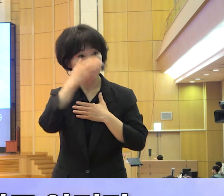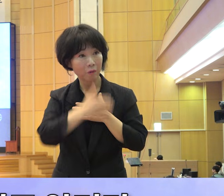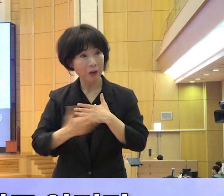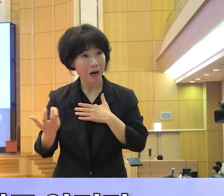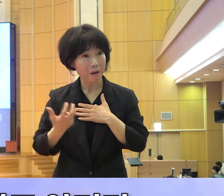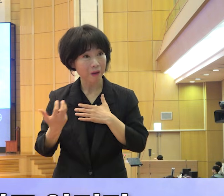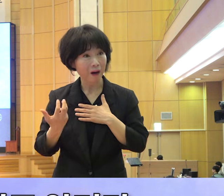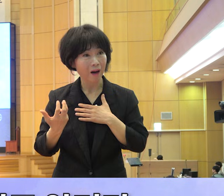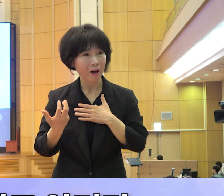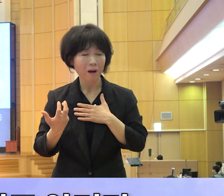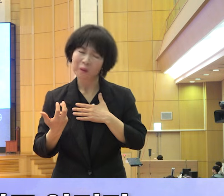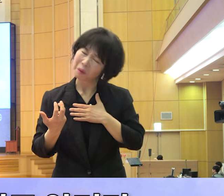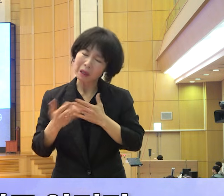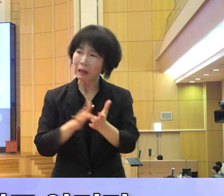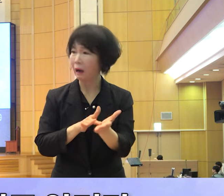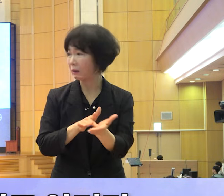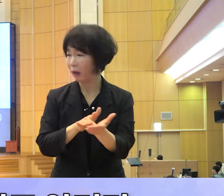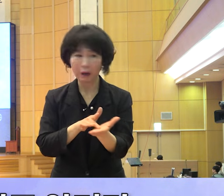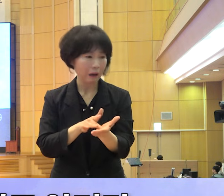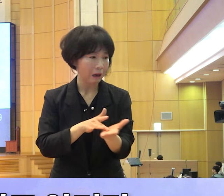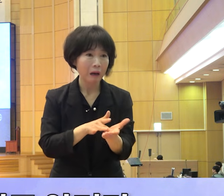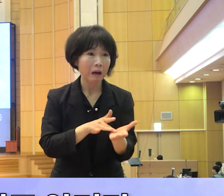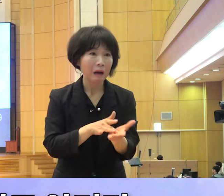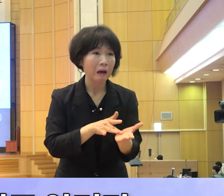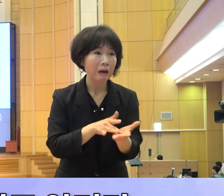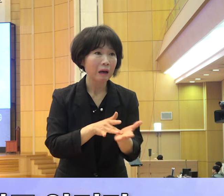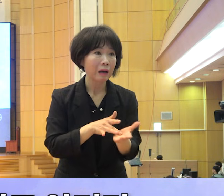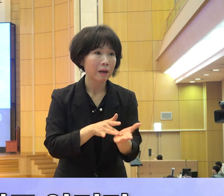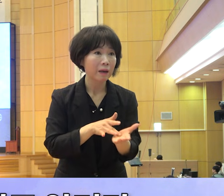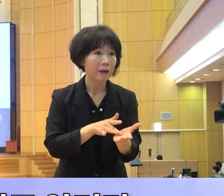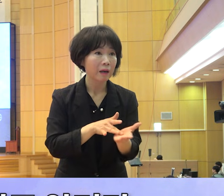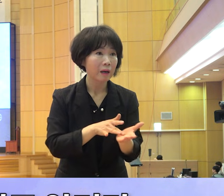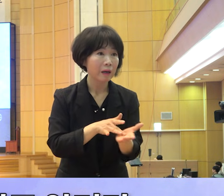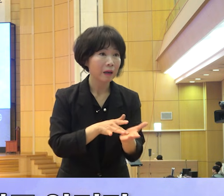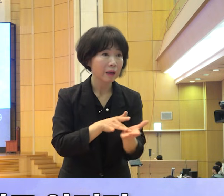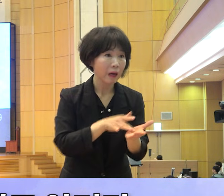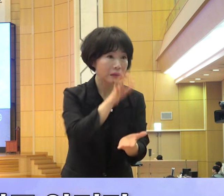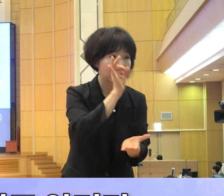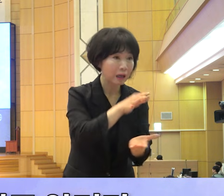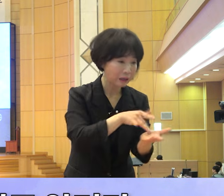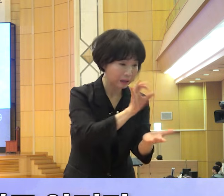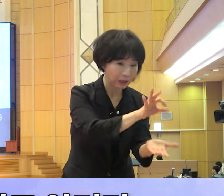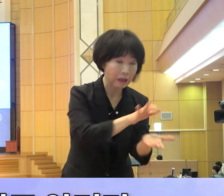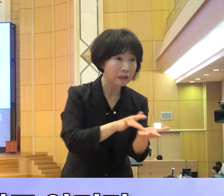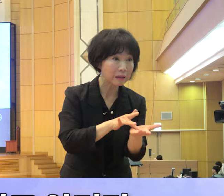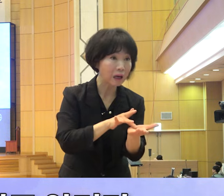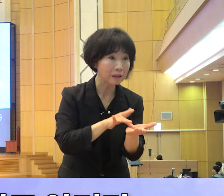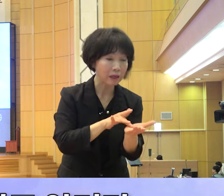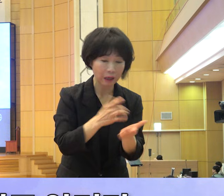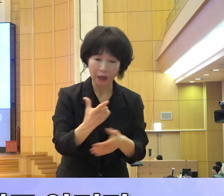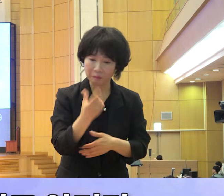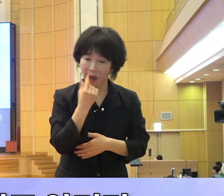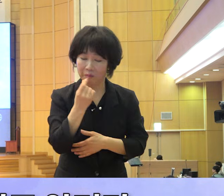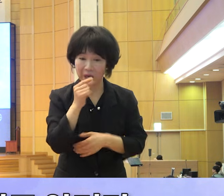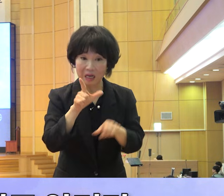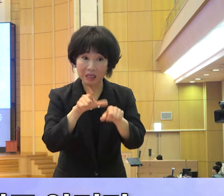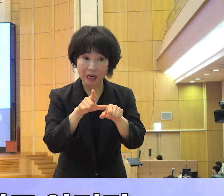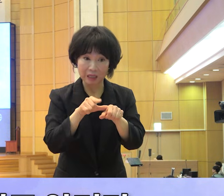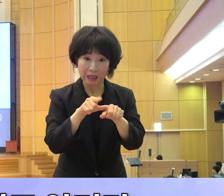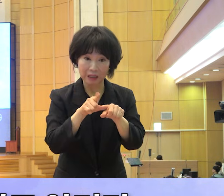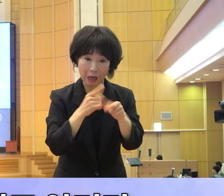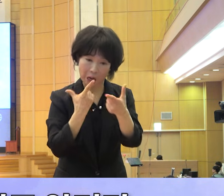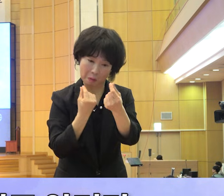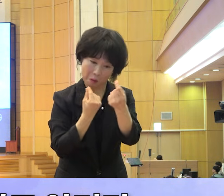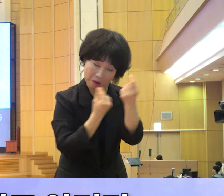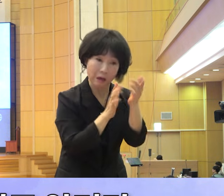약은 약이라도 먹는 것도 때가 있어. 시간 맞춰 먹어야 돼. 그래서 병원에서 뭐 말할 때는 뭐